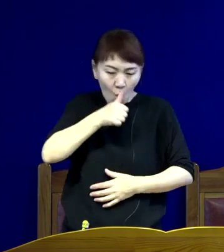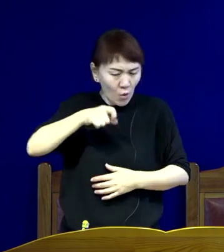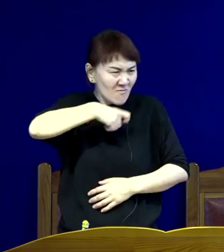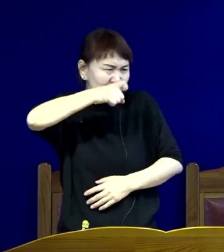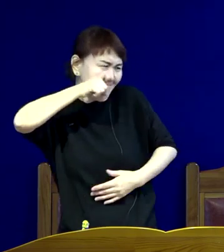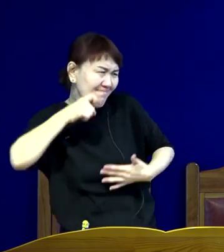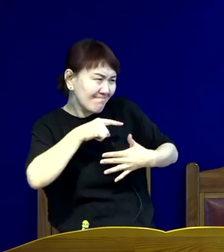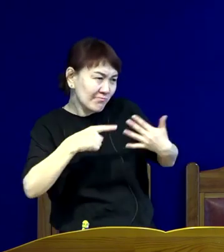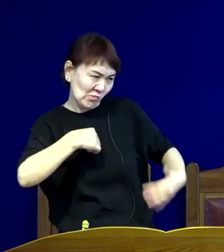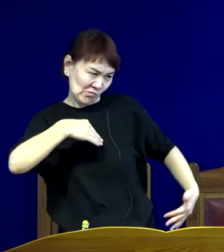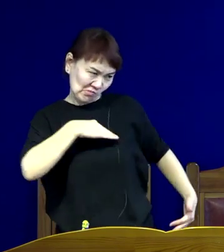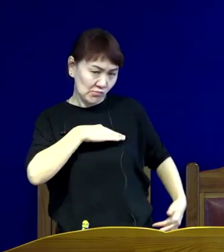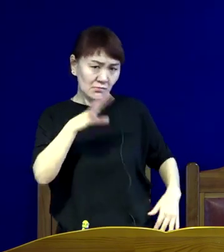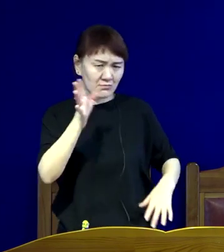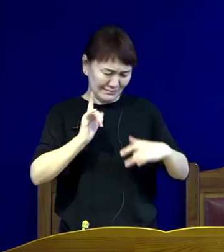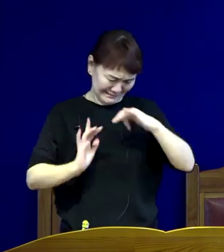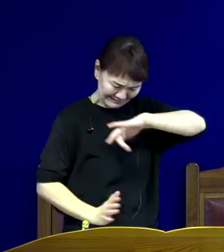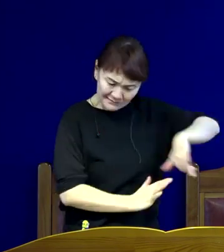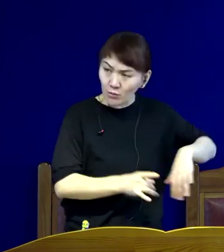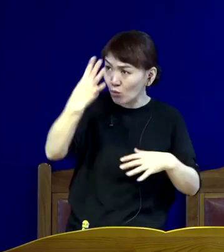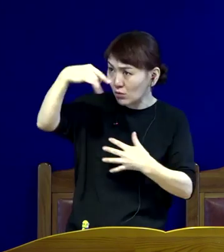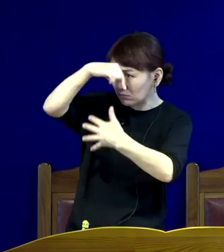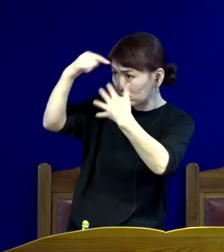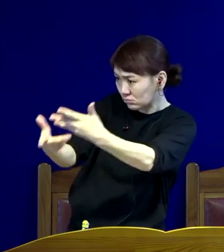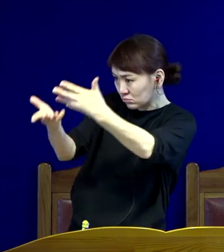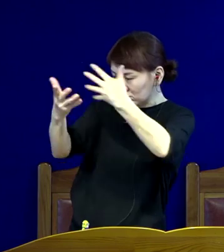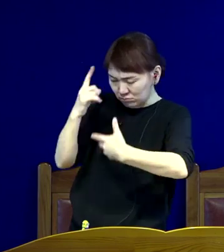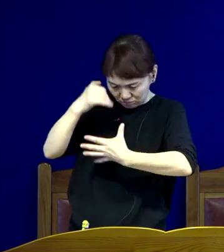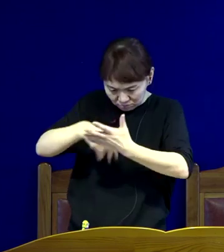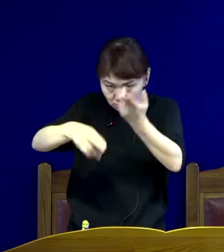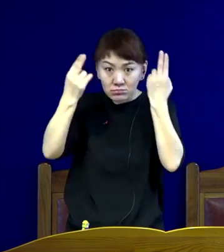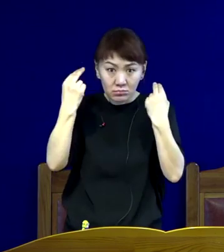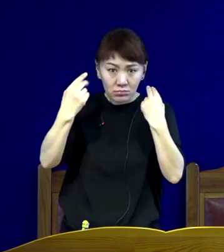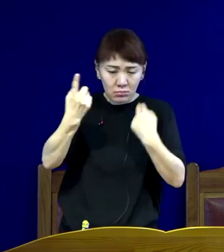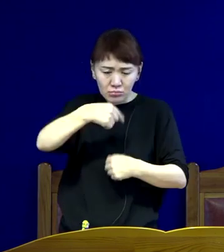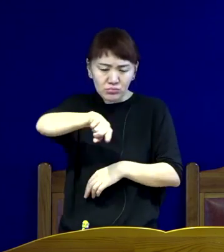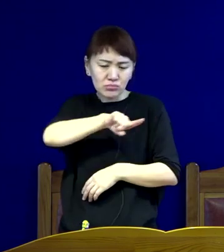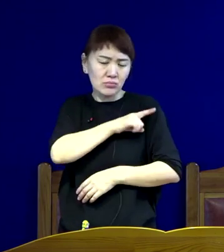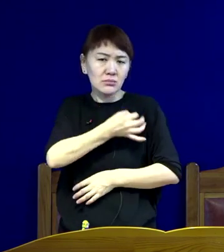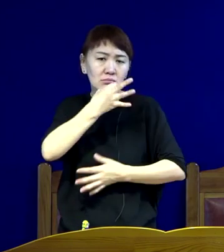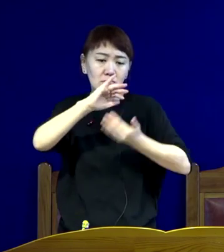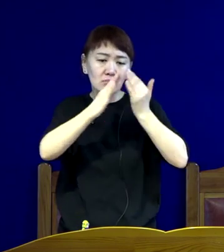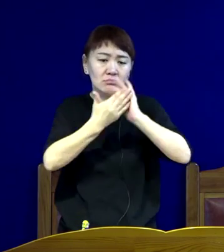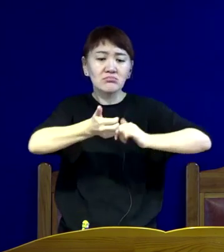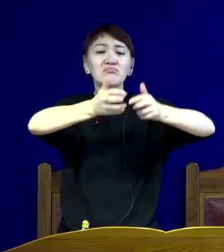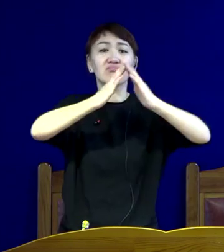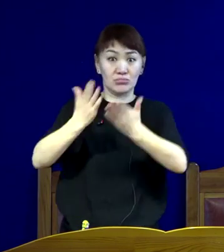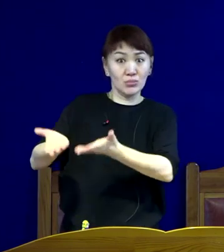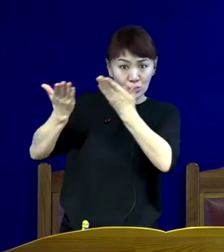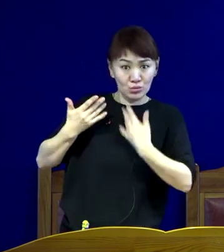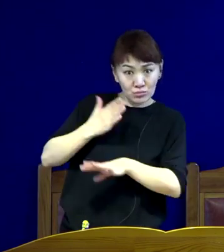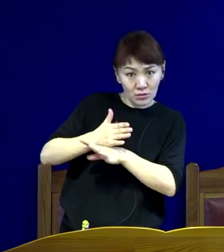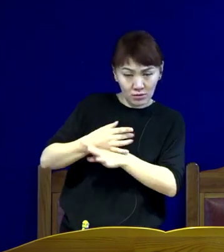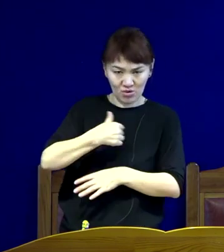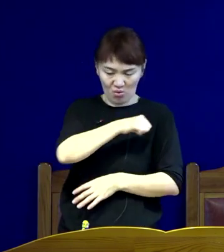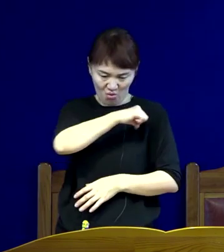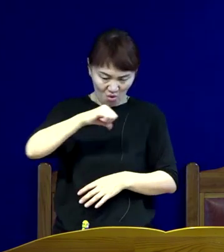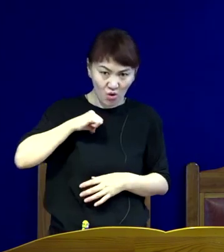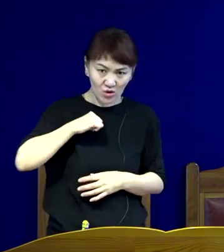урьдчилаад гэр бүлийн хэмжүүрийг босгон байгуулж өгсөн. Бид өөрсдийнхөө дур зоргоор өөрсдийнхөө гэр бүлийн